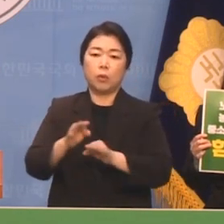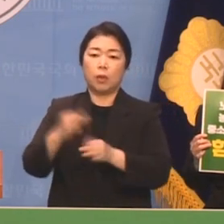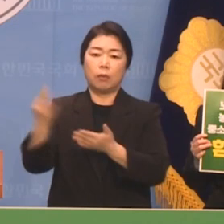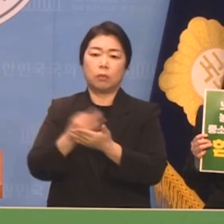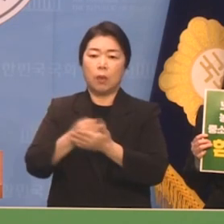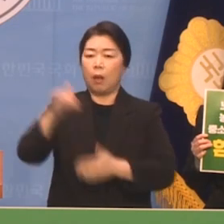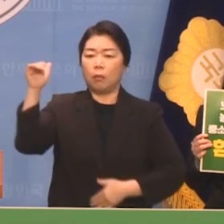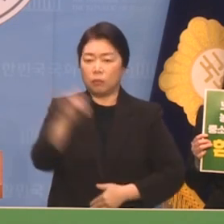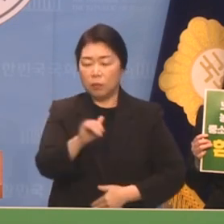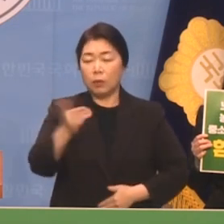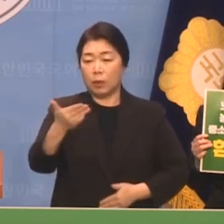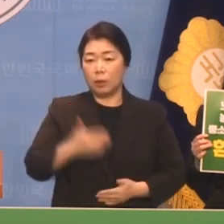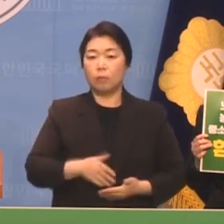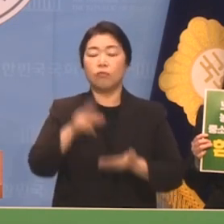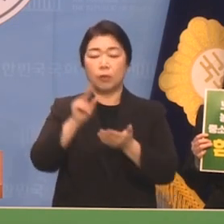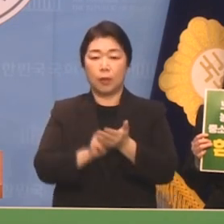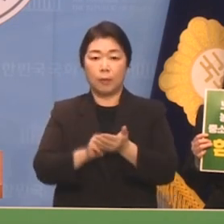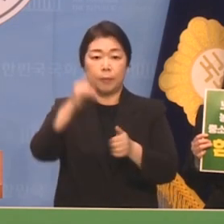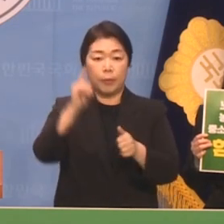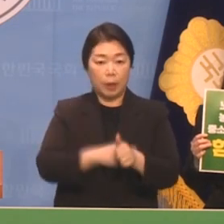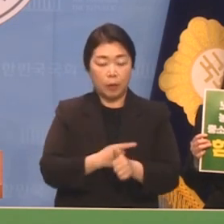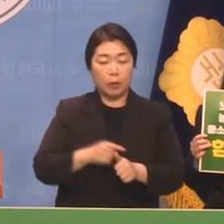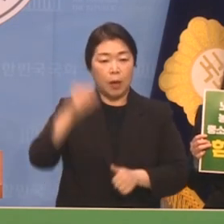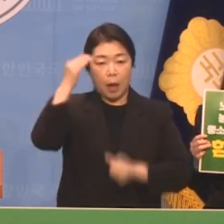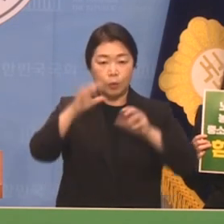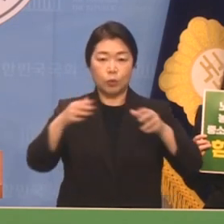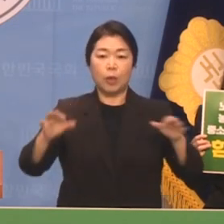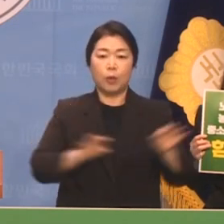것으로 대한민국 경제와 민생이